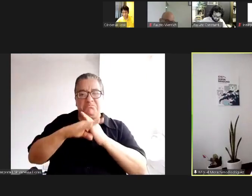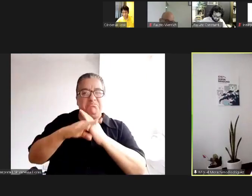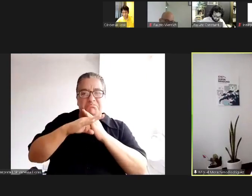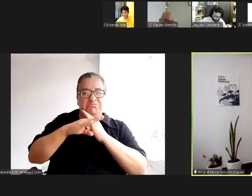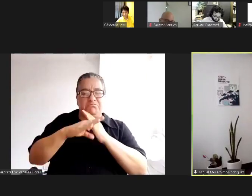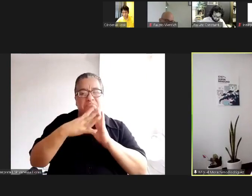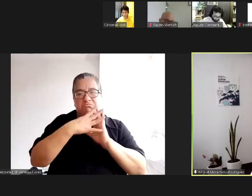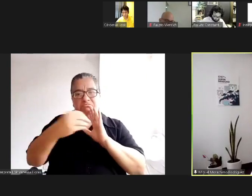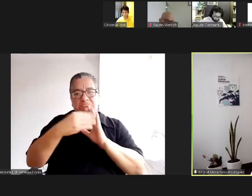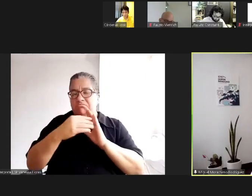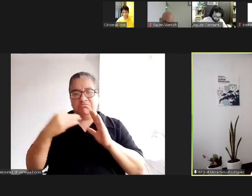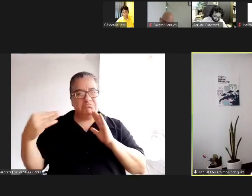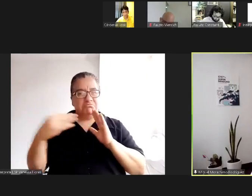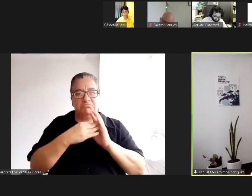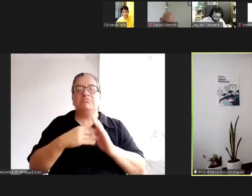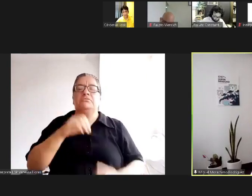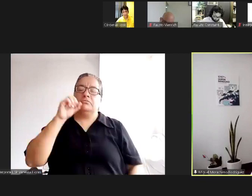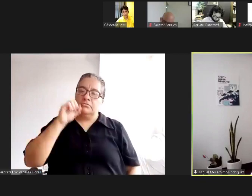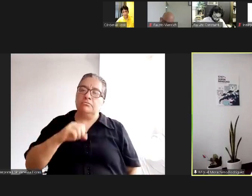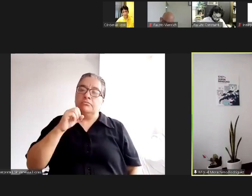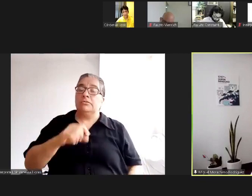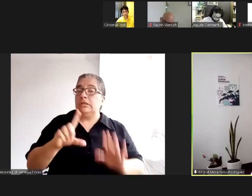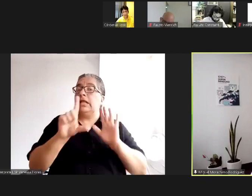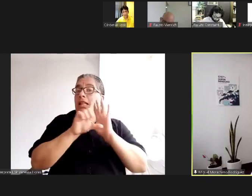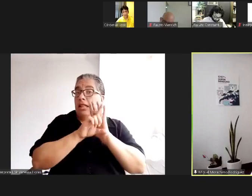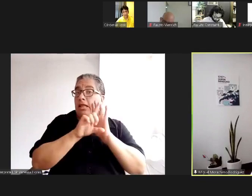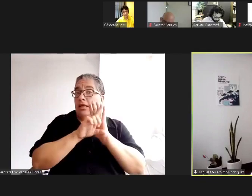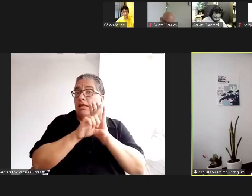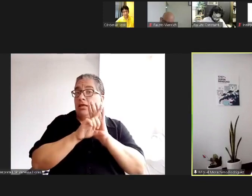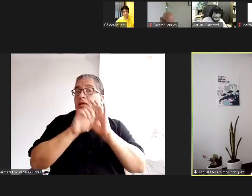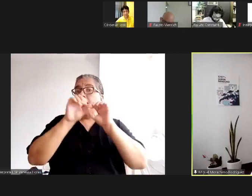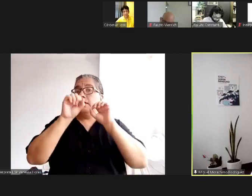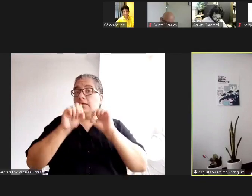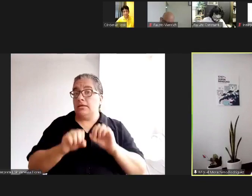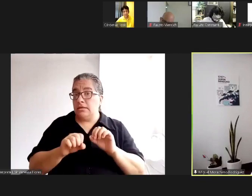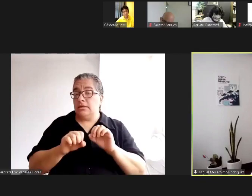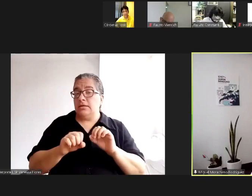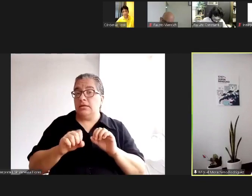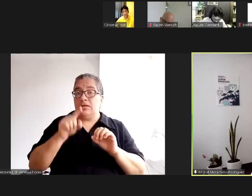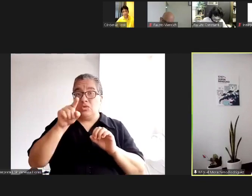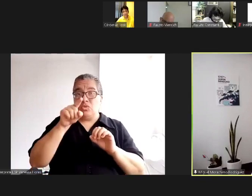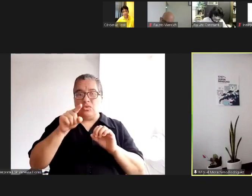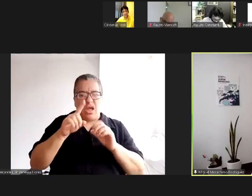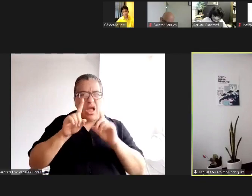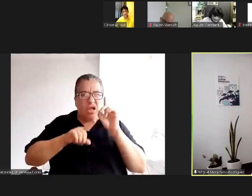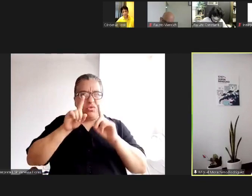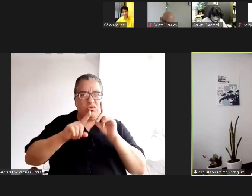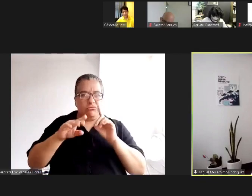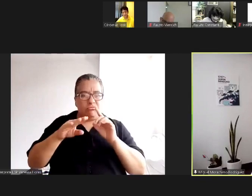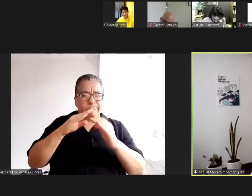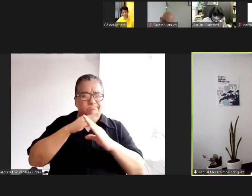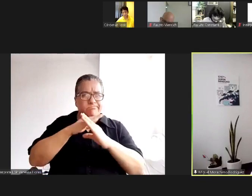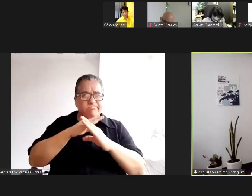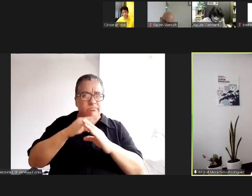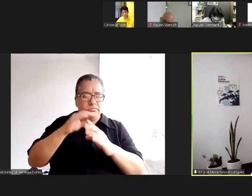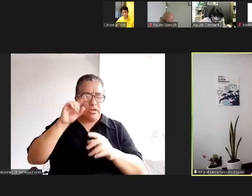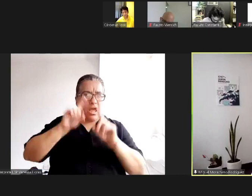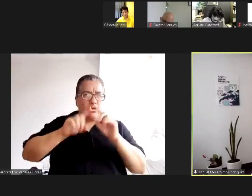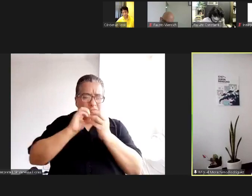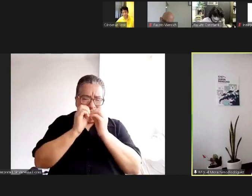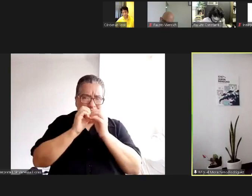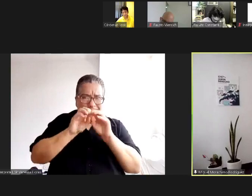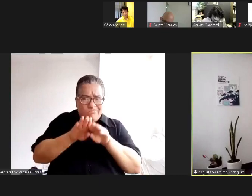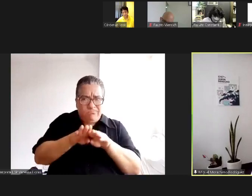y en nuestra ley también es una infracción el retirar esos mecanismos, ¿no? De hecho, ahora estaba revisando, por ejemplo, la autógrafa